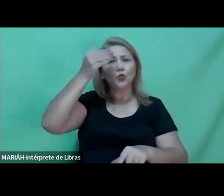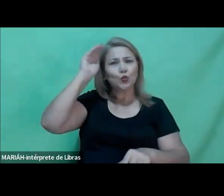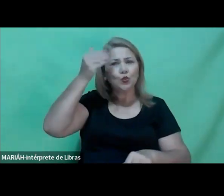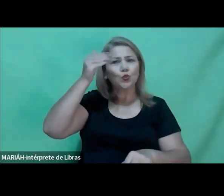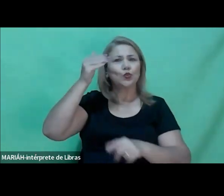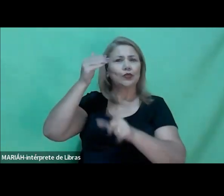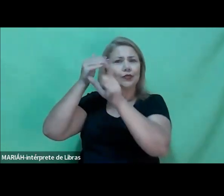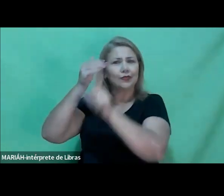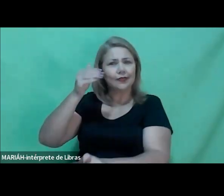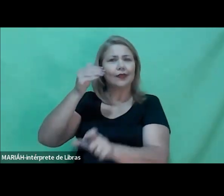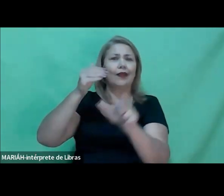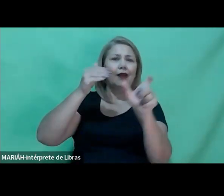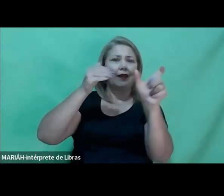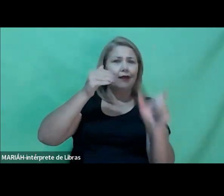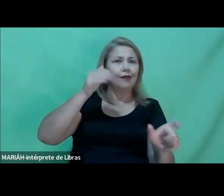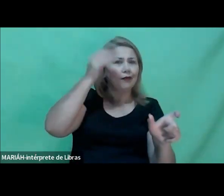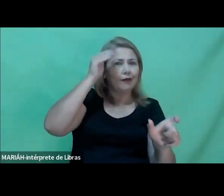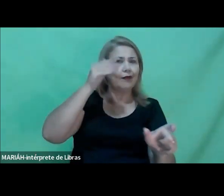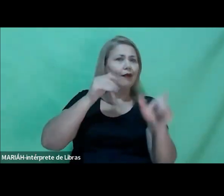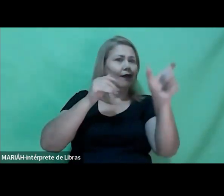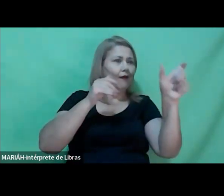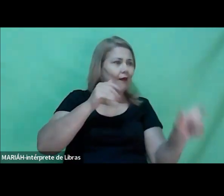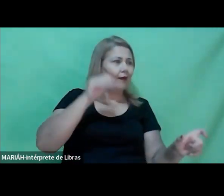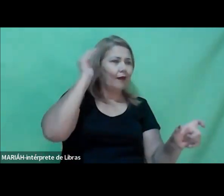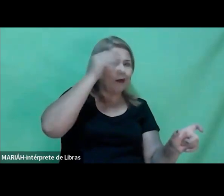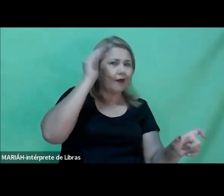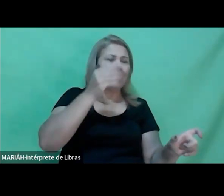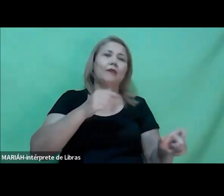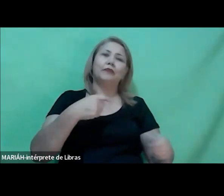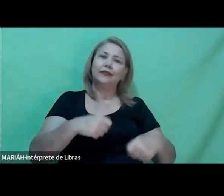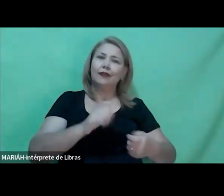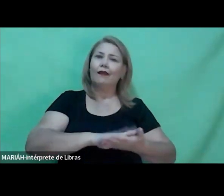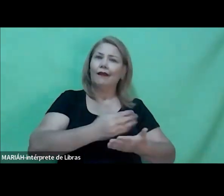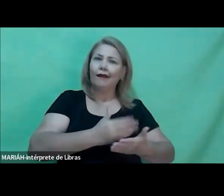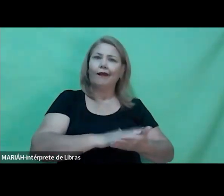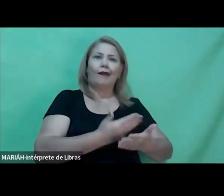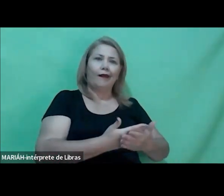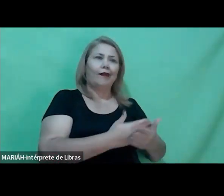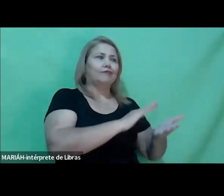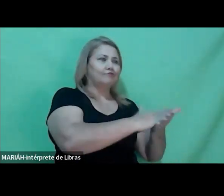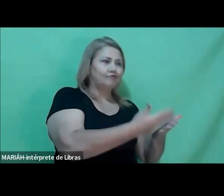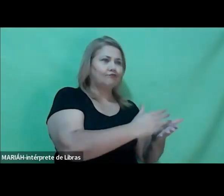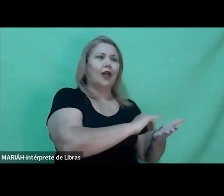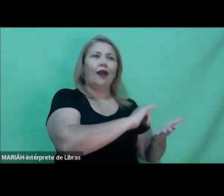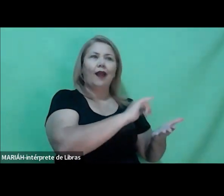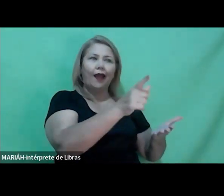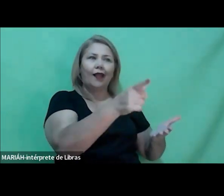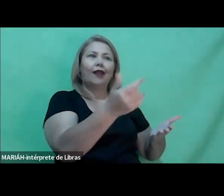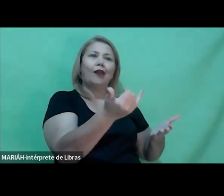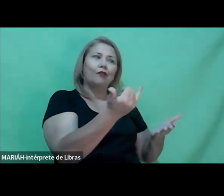interpretar lo que una persona sordociega que es usuaria de la lengua de señas está diciendo hay que